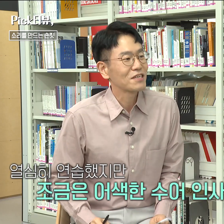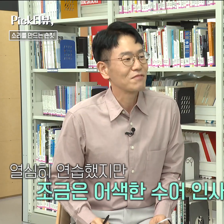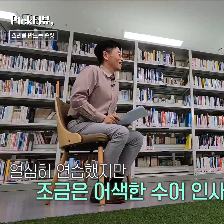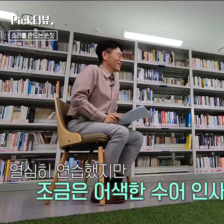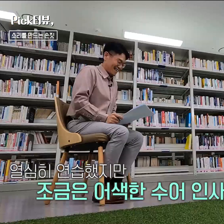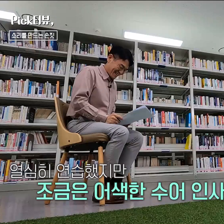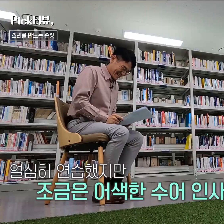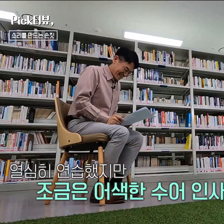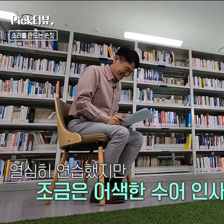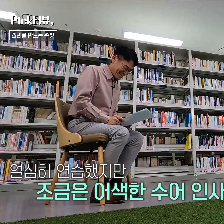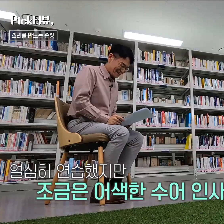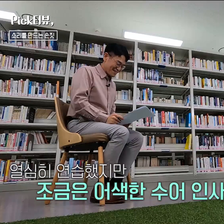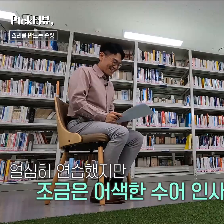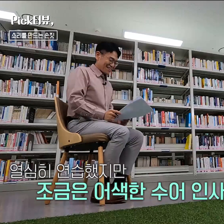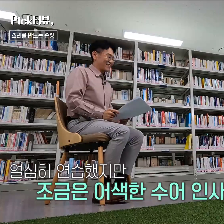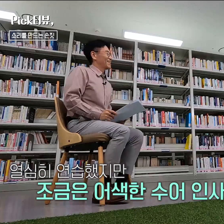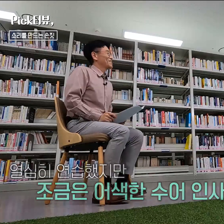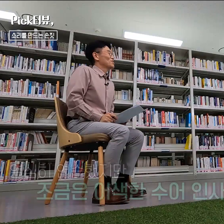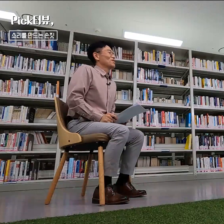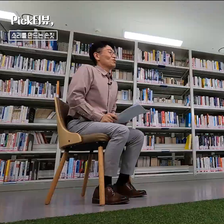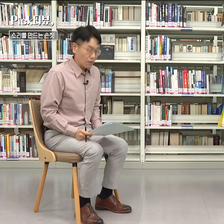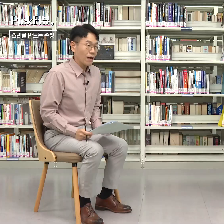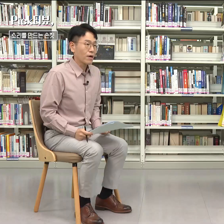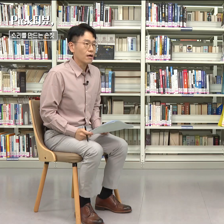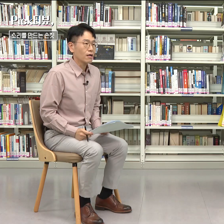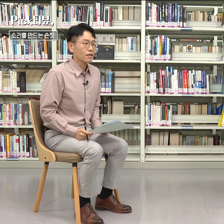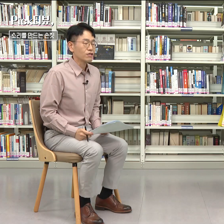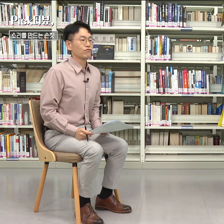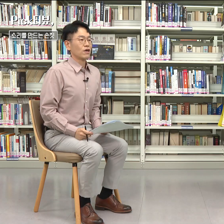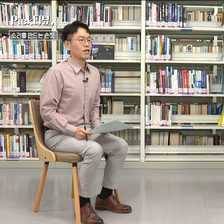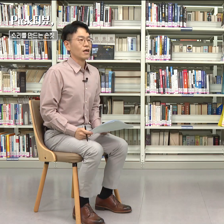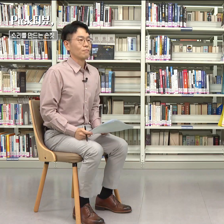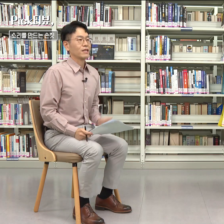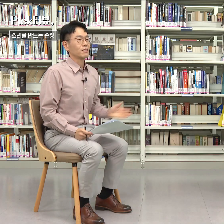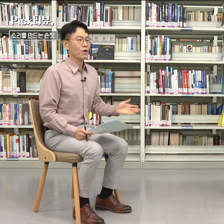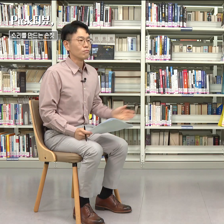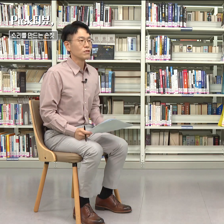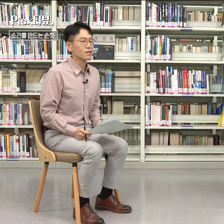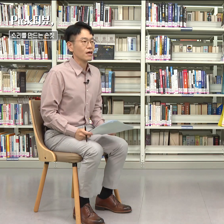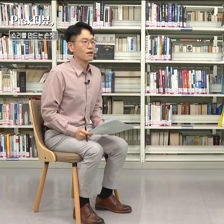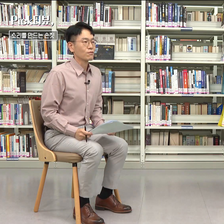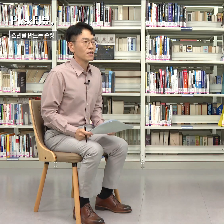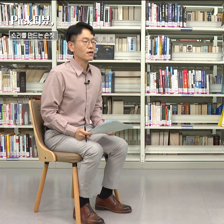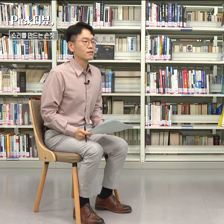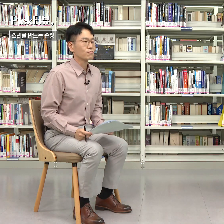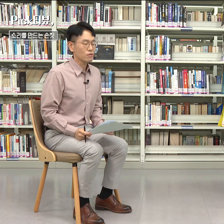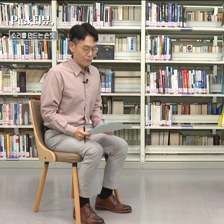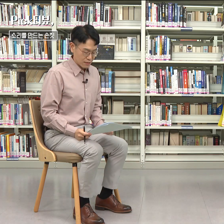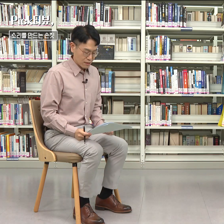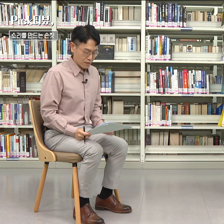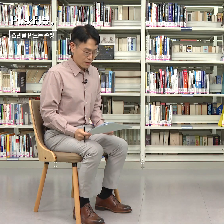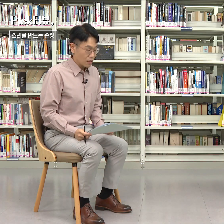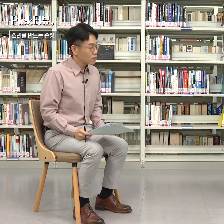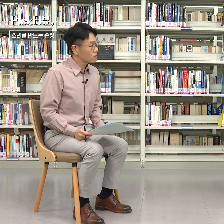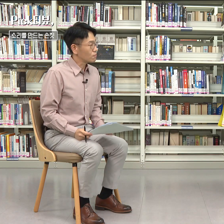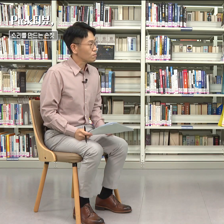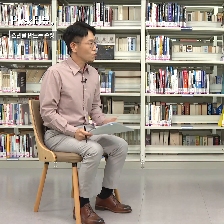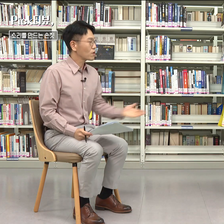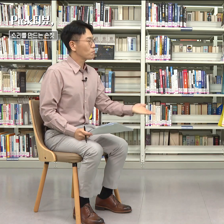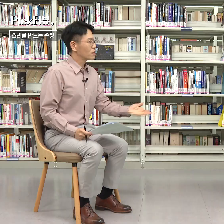모르겠습니다. 잘하셨습니다. 네. 아마 익숙하다, 많이 뵌 분이다라고 생각하시는 분들 많을 텐데 직접 소개를 한번